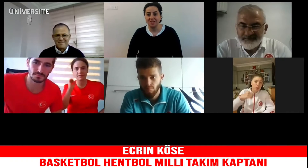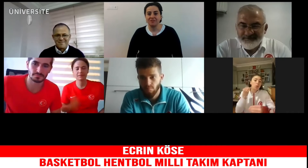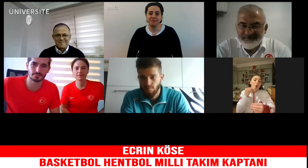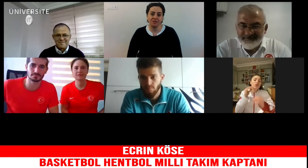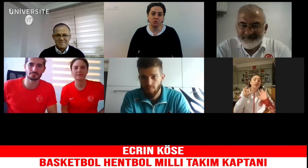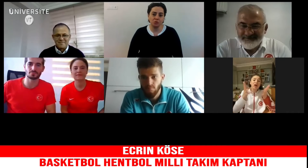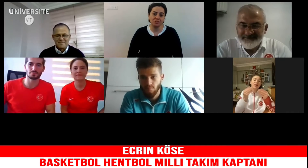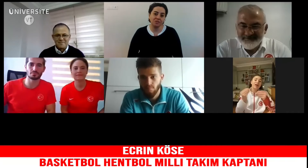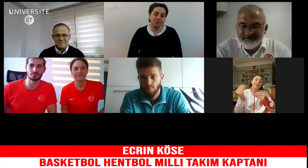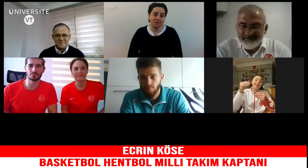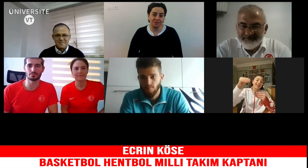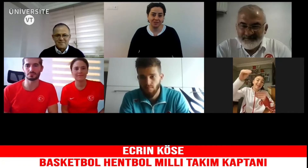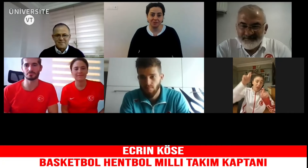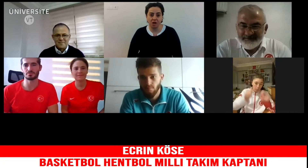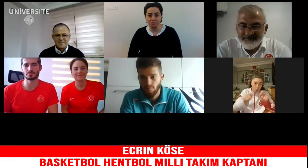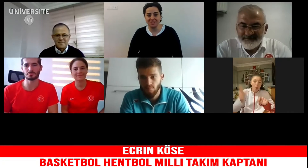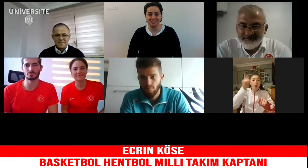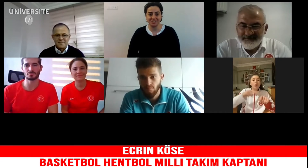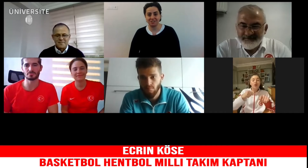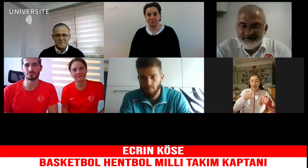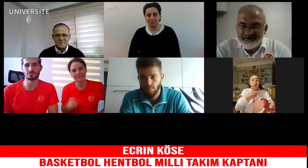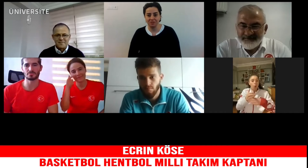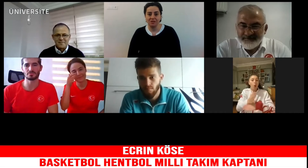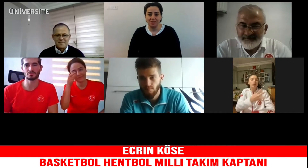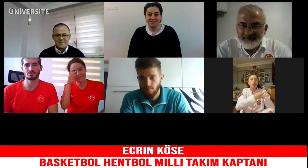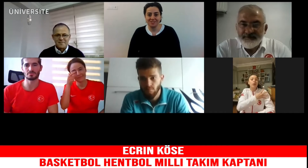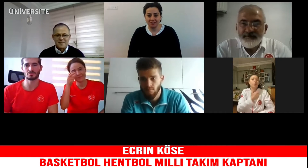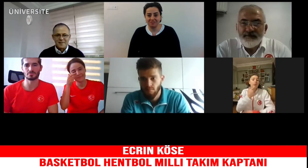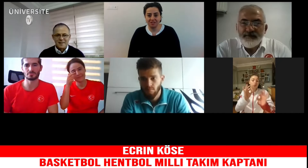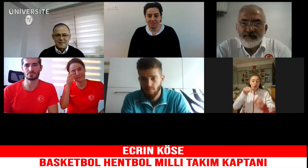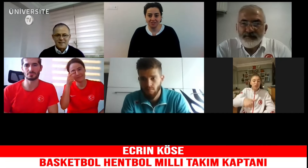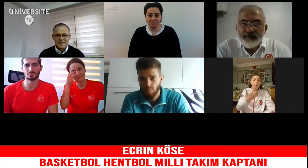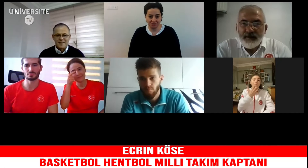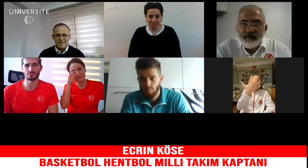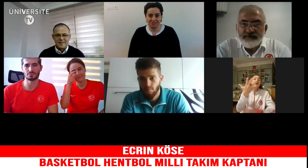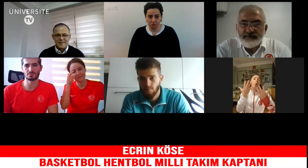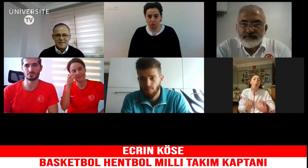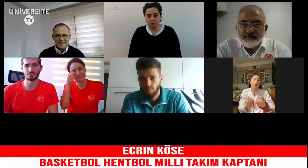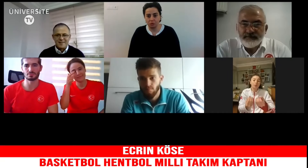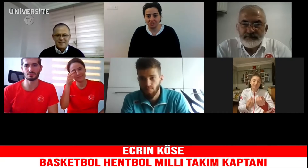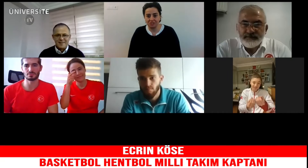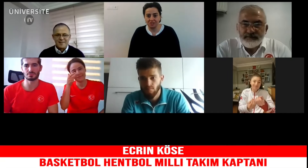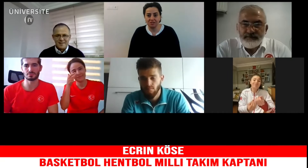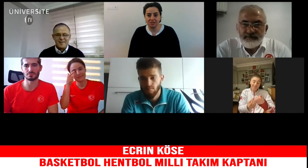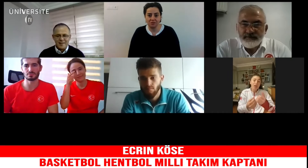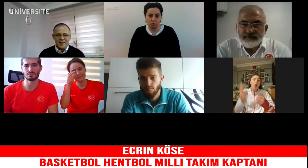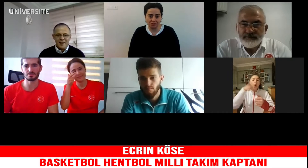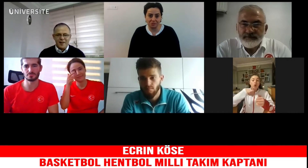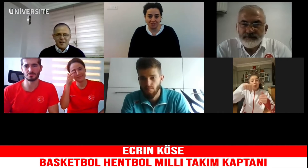gitmemize ve çoğunda da kampı tercih ettiğim zaman sınavlarda başarısız gözüktüğüm için